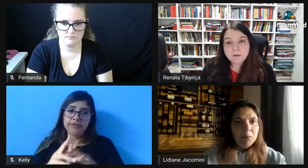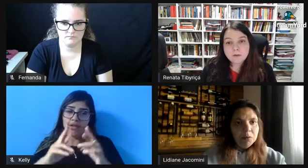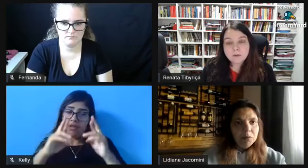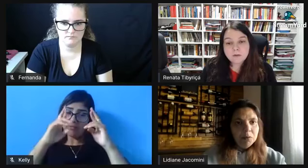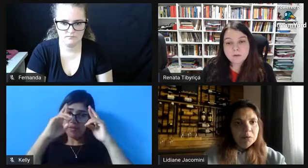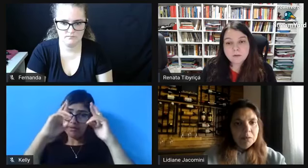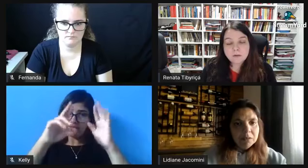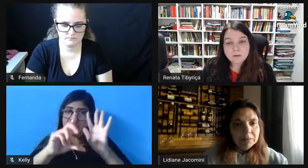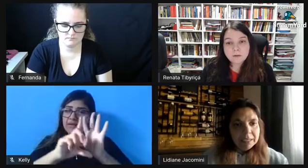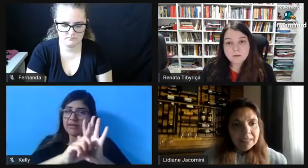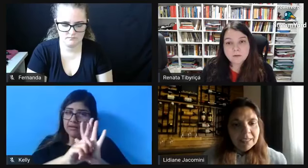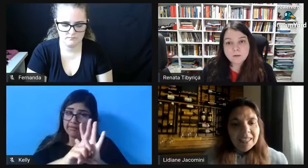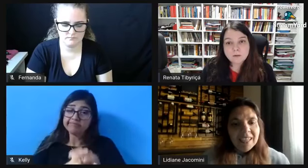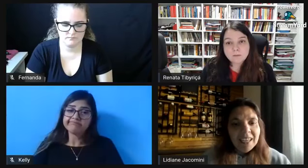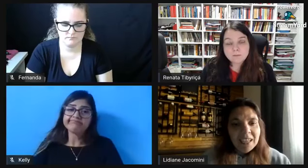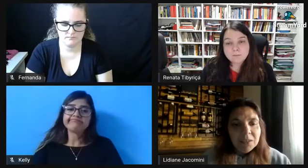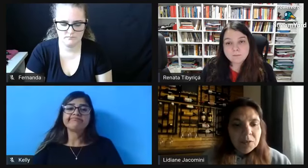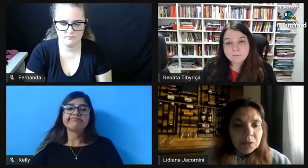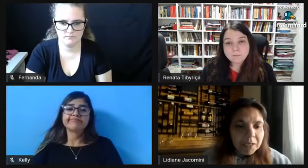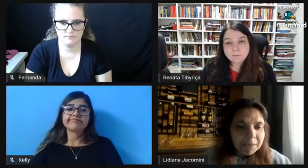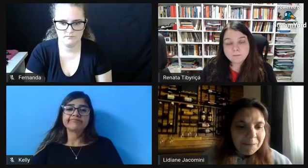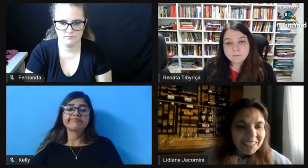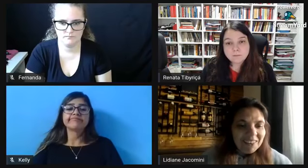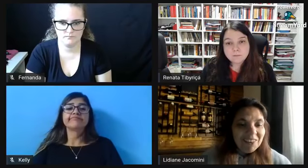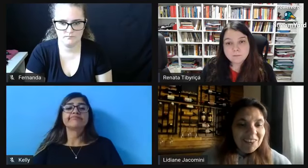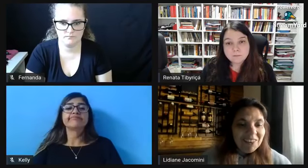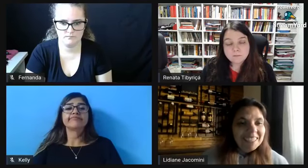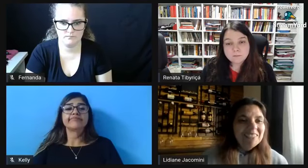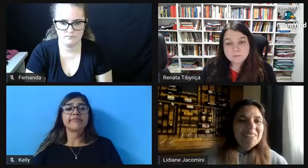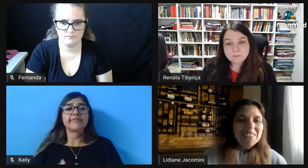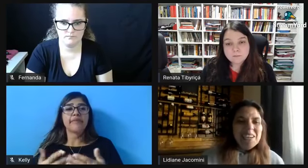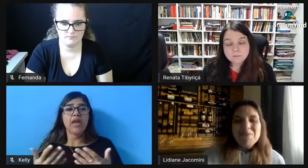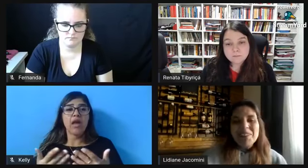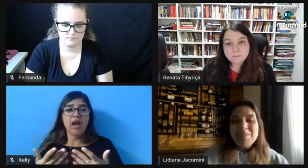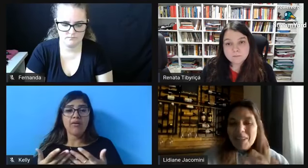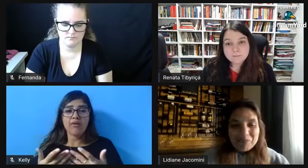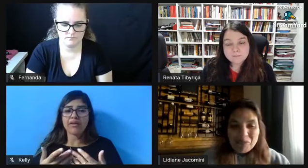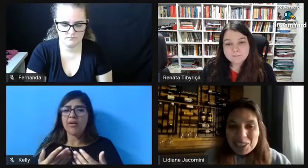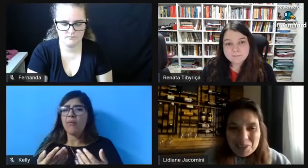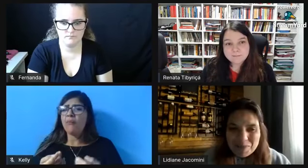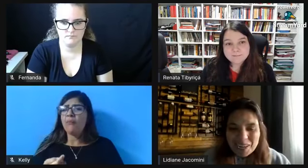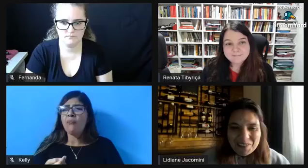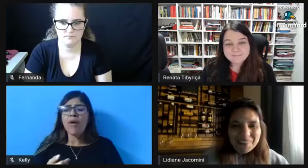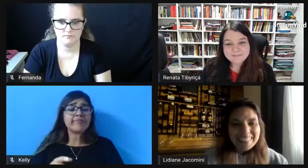Não, é uma boa solução, né? Doutora,